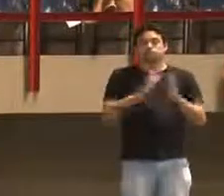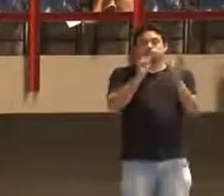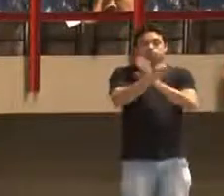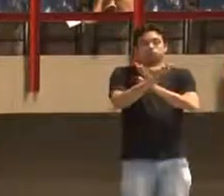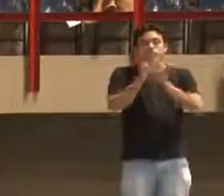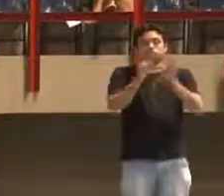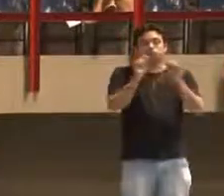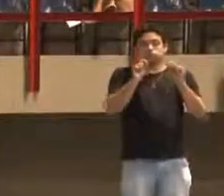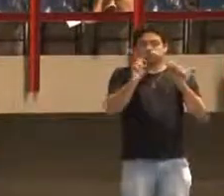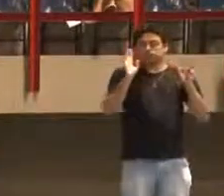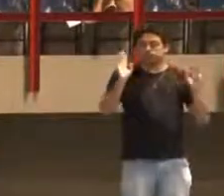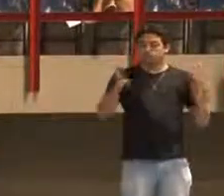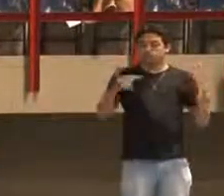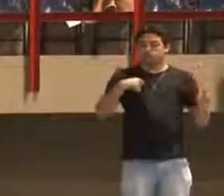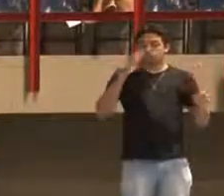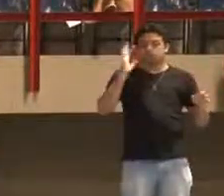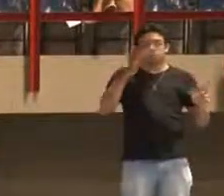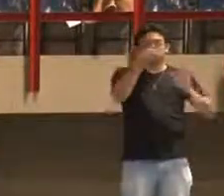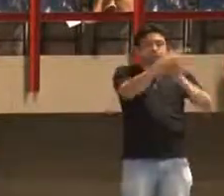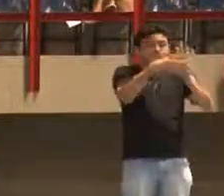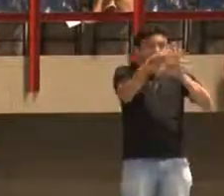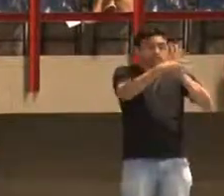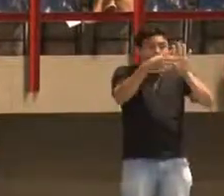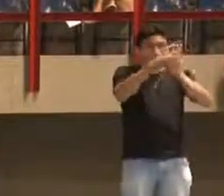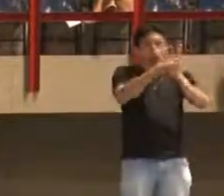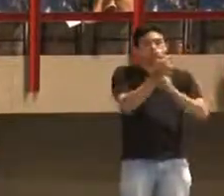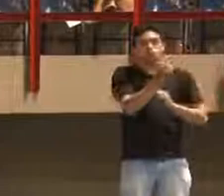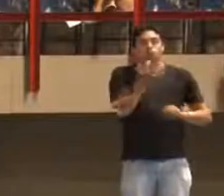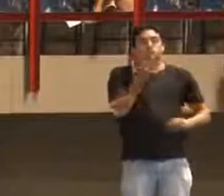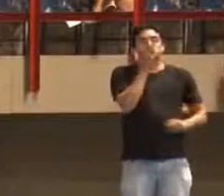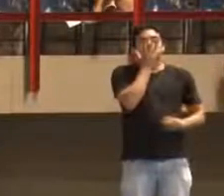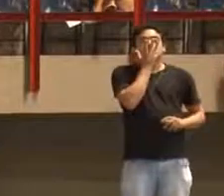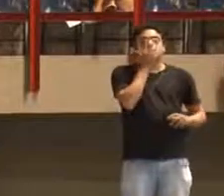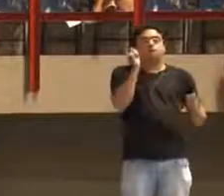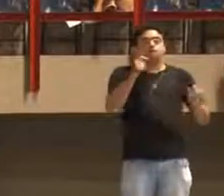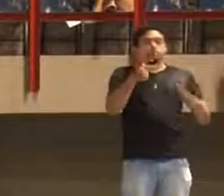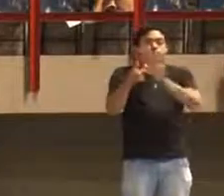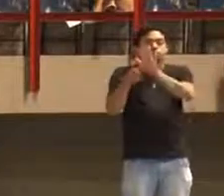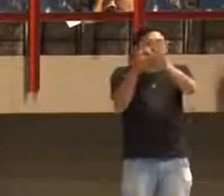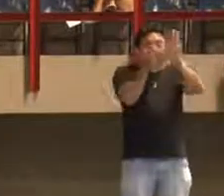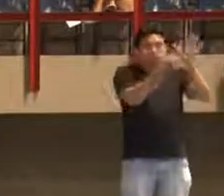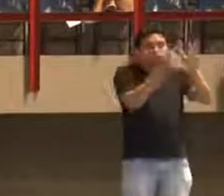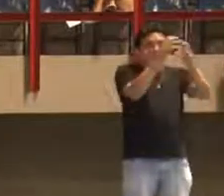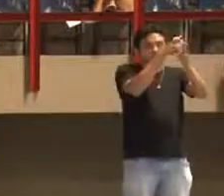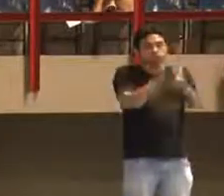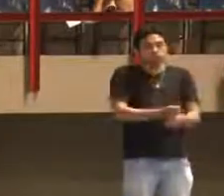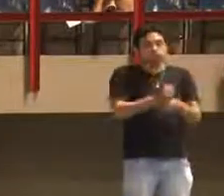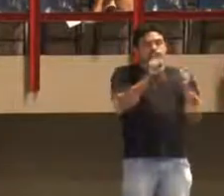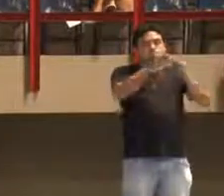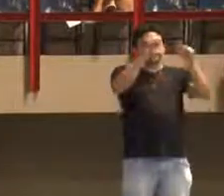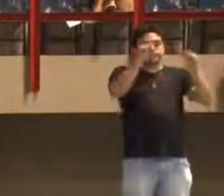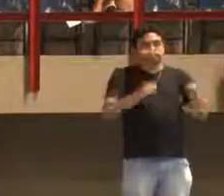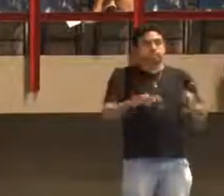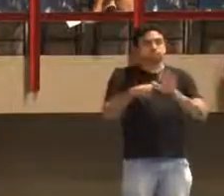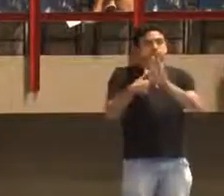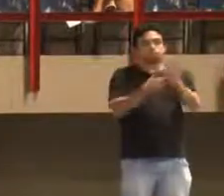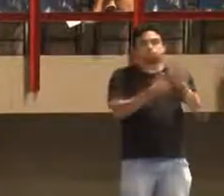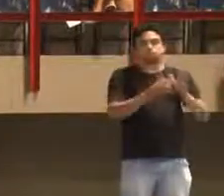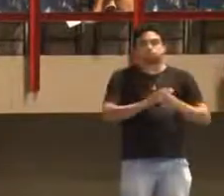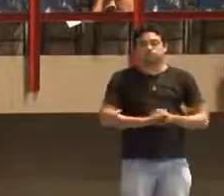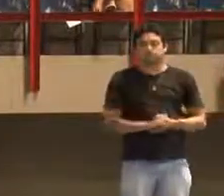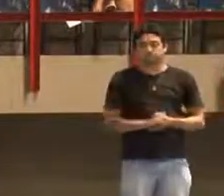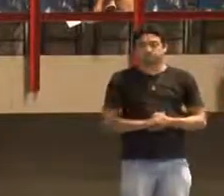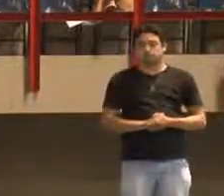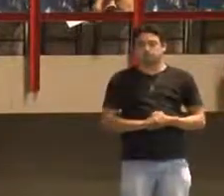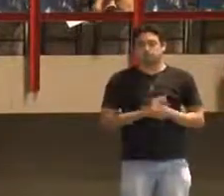é, de acordo com o texto, quantas cores podem ser representadas pelo sistema proposto? Pessoal,